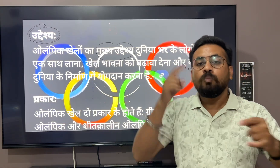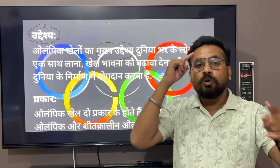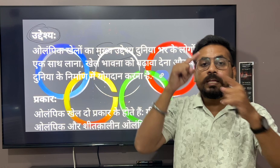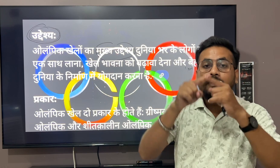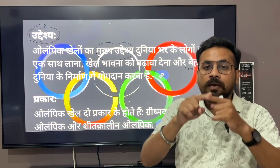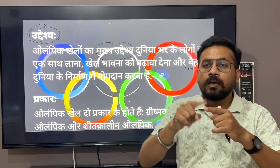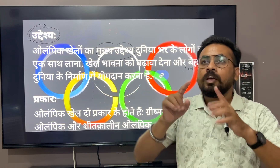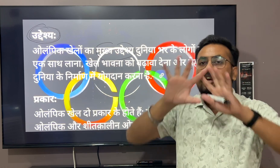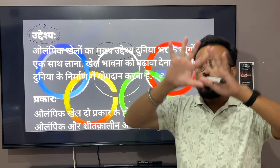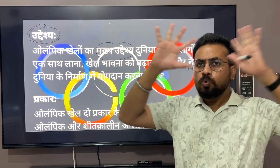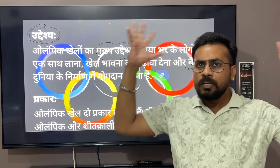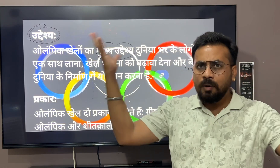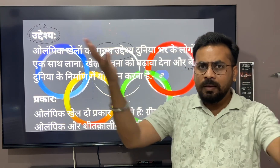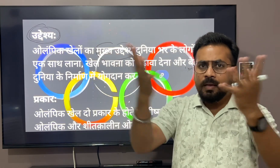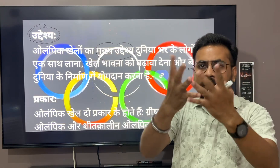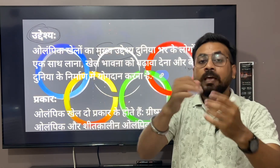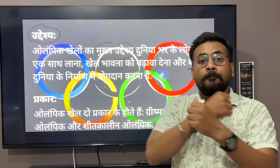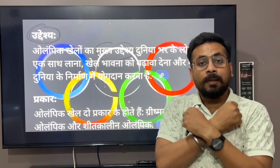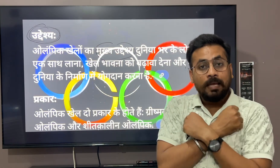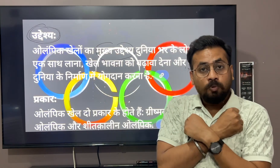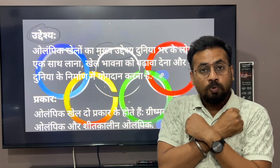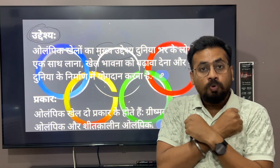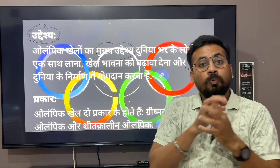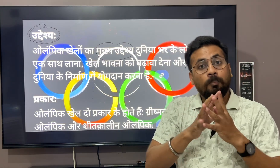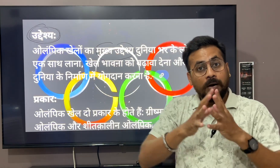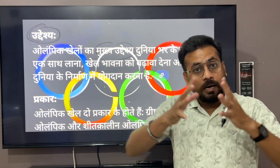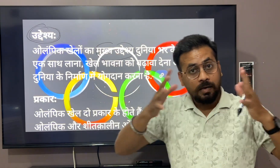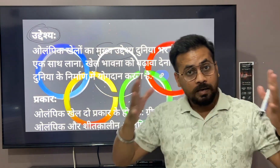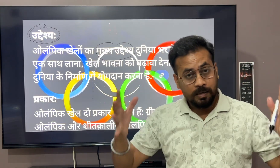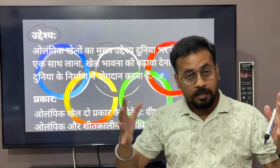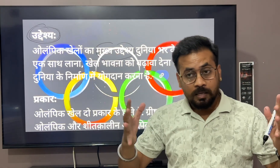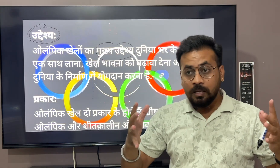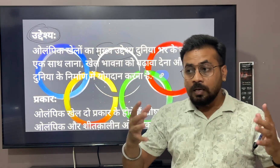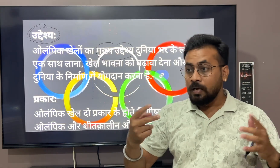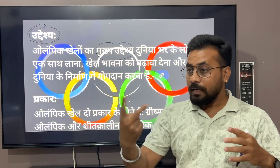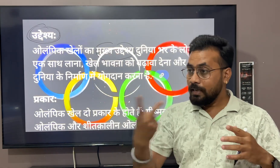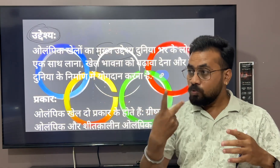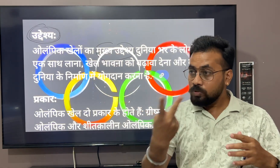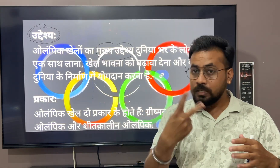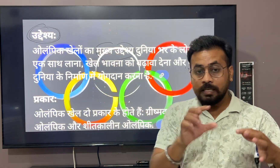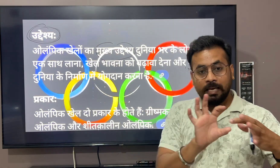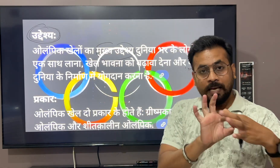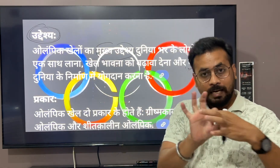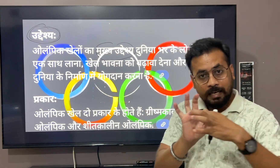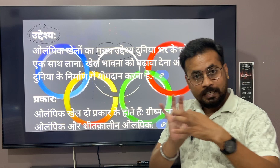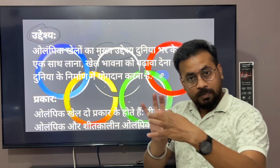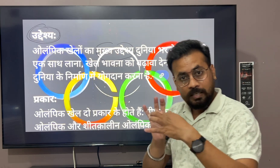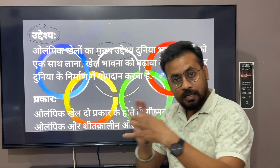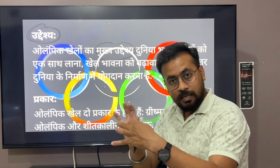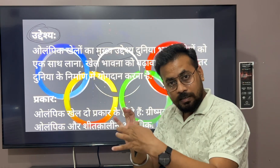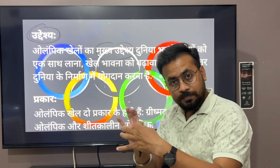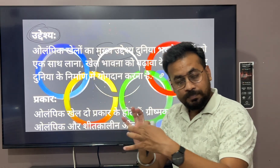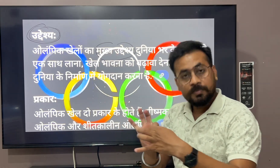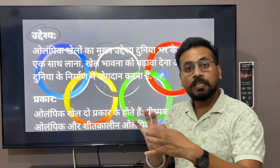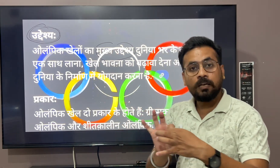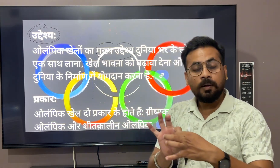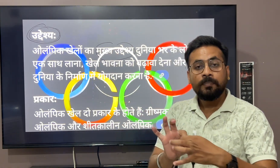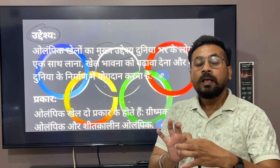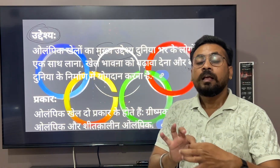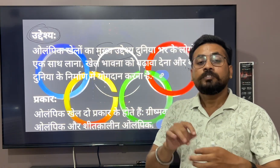मोटिव है दुनिया में प्रेम को बढ़ाना, है ना, एक दूसरे से कनेक्टिविटी रखना, ठीक है ना। जैसे